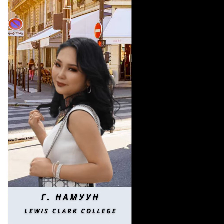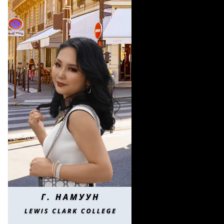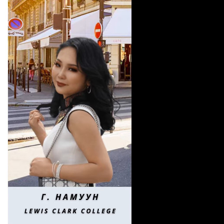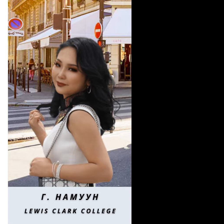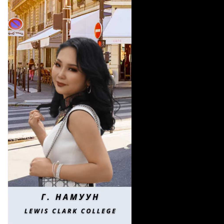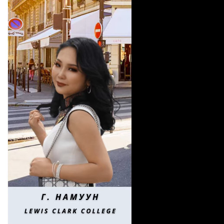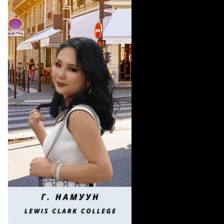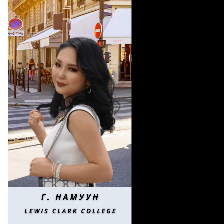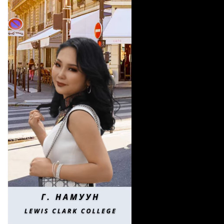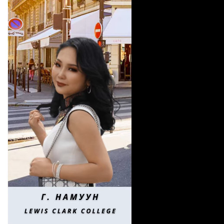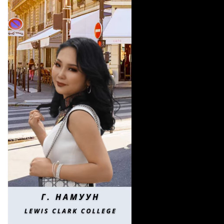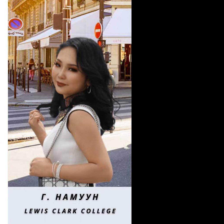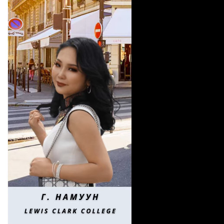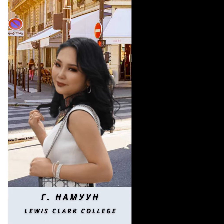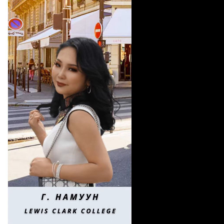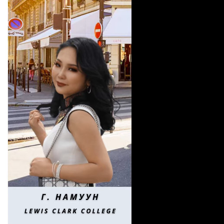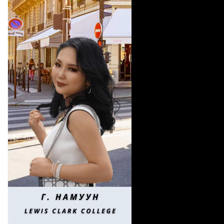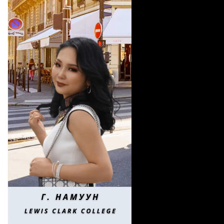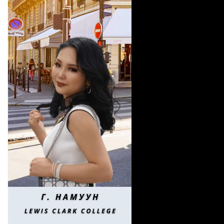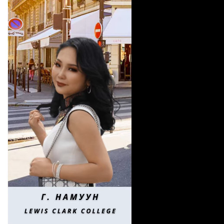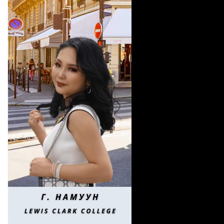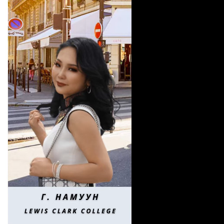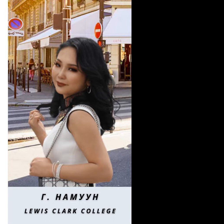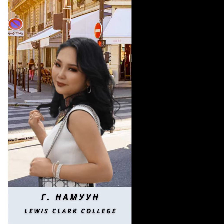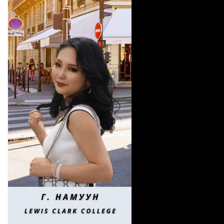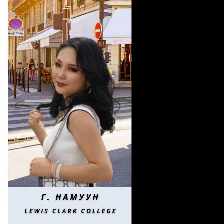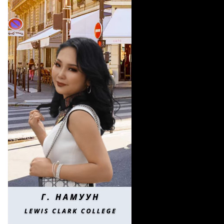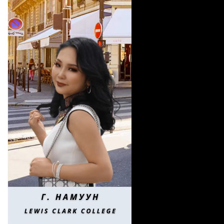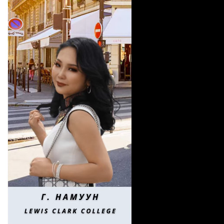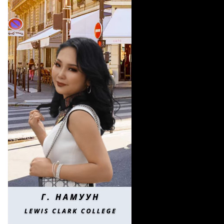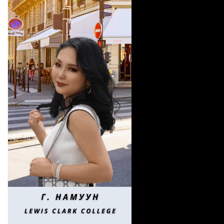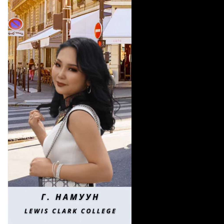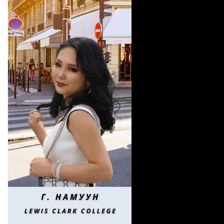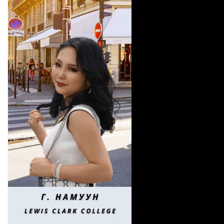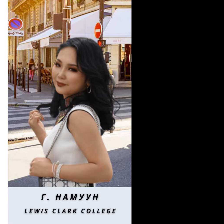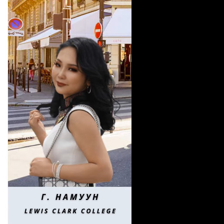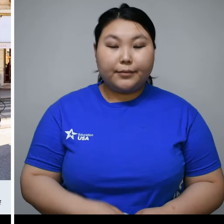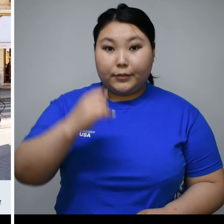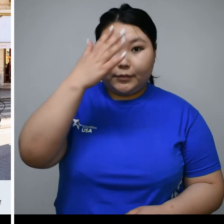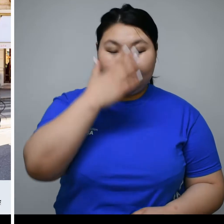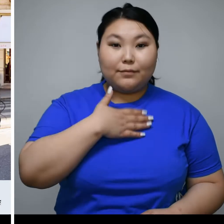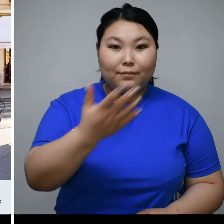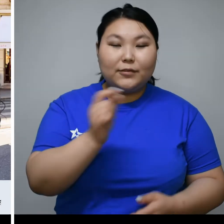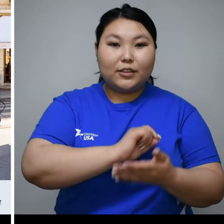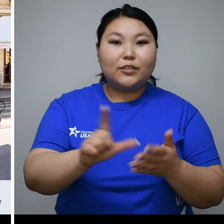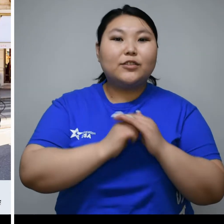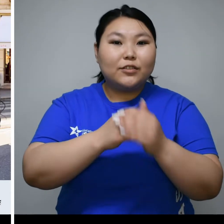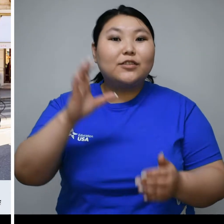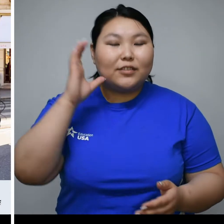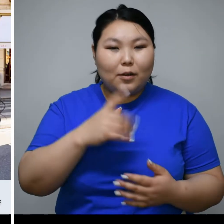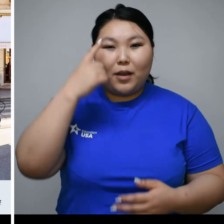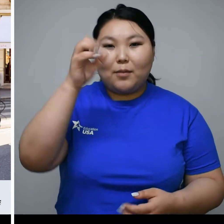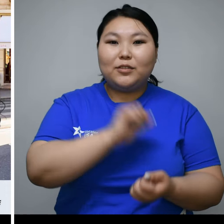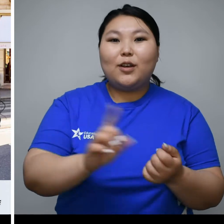Та бүхэн бидний бэлтгэсэн ярилцлагыг 7 хоног бүрийн даваа гаргуудад хүлээн авч сонсоорой. Сайн байцгаана уу эрхэм